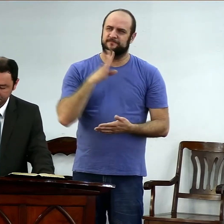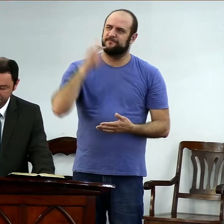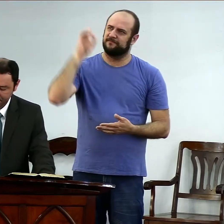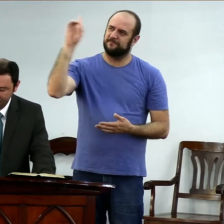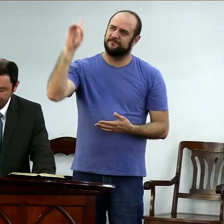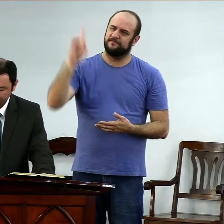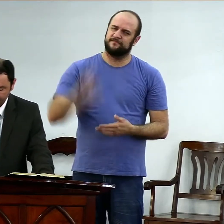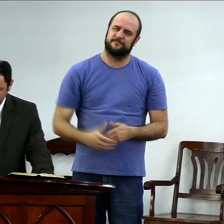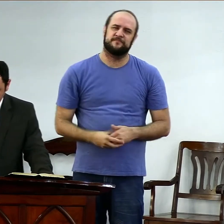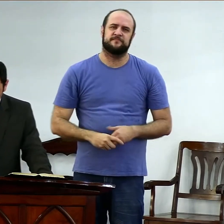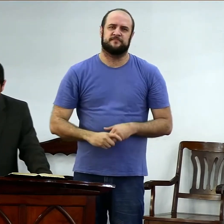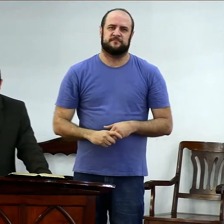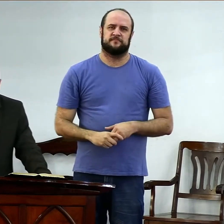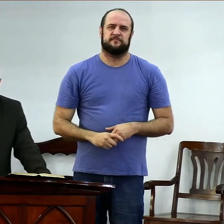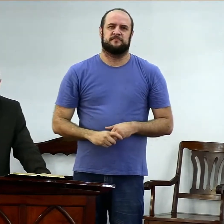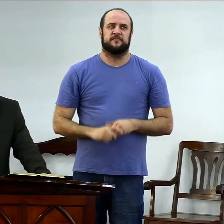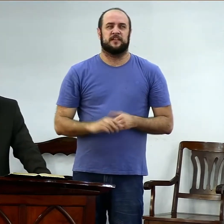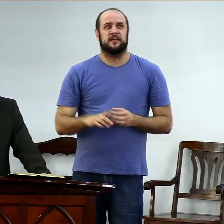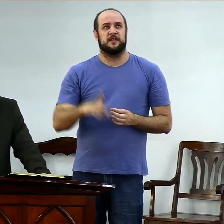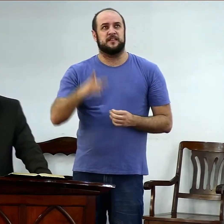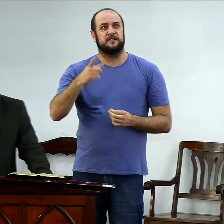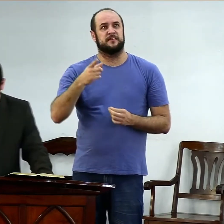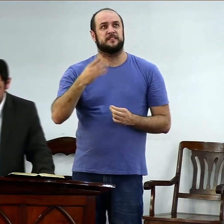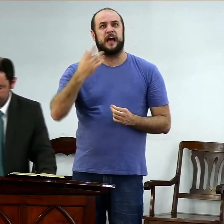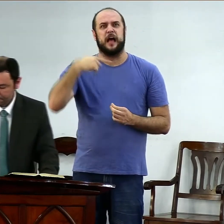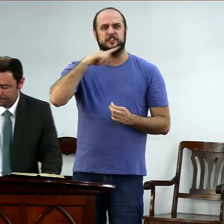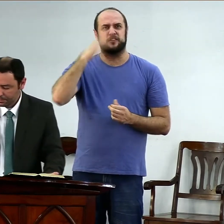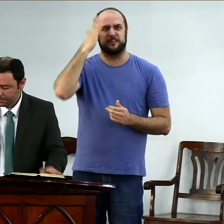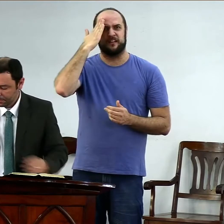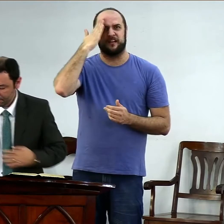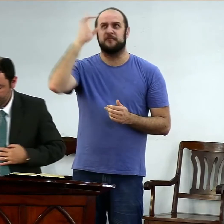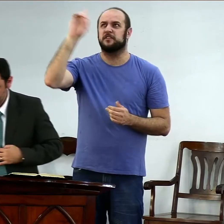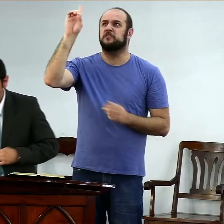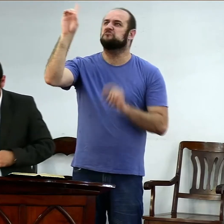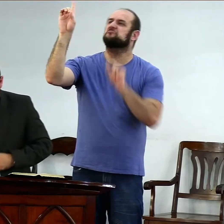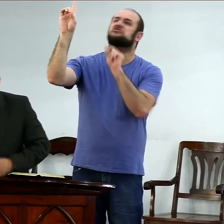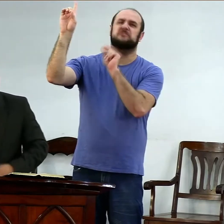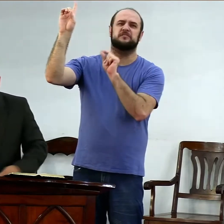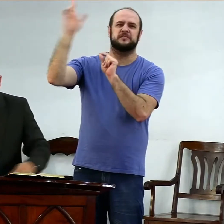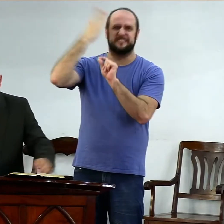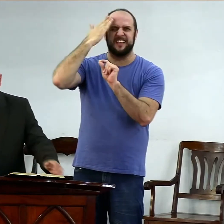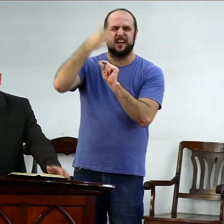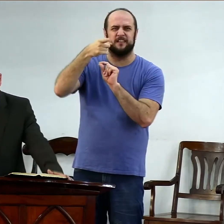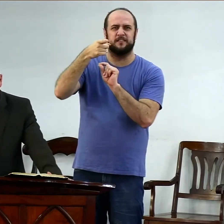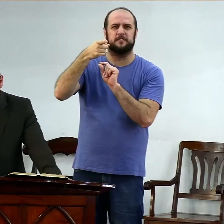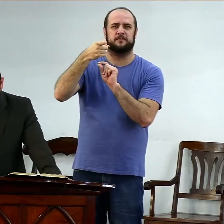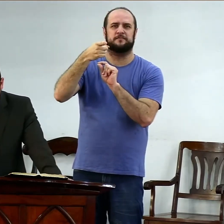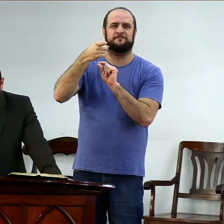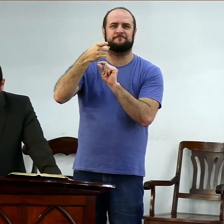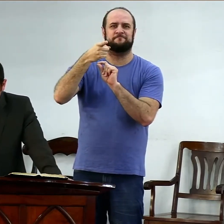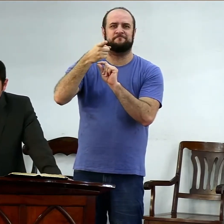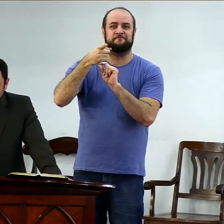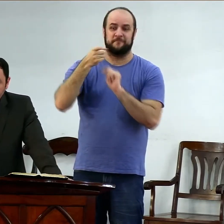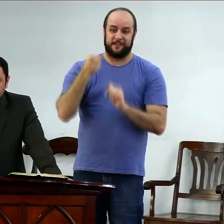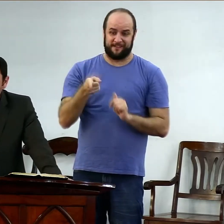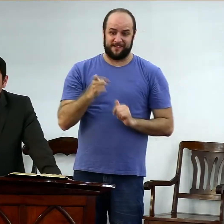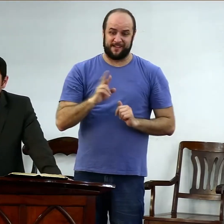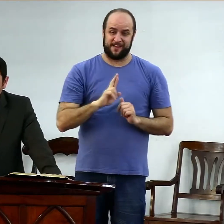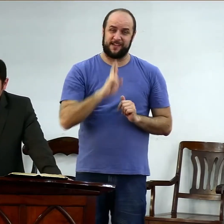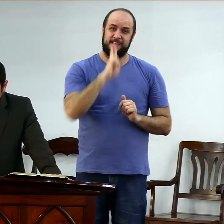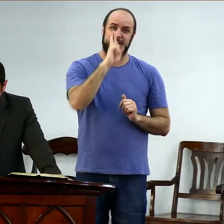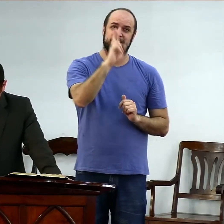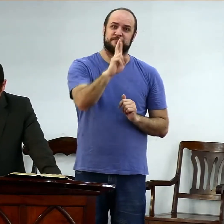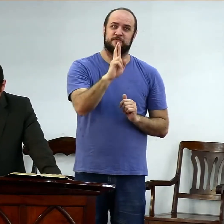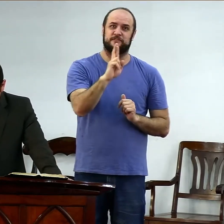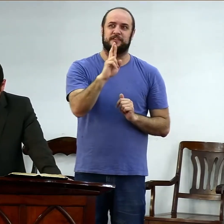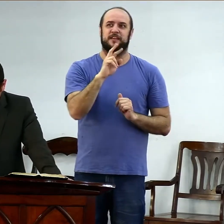Deus. Será que sabemos quem Deus é? E aqui pode estar a resposta do homem: não